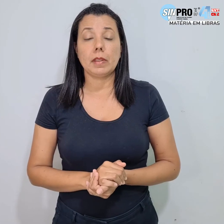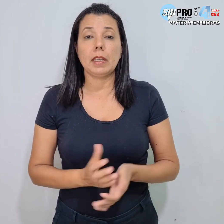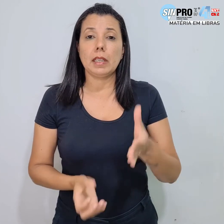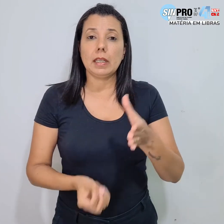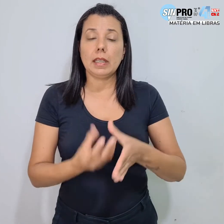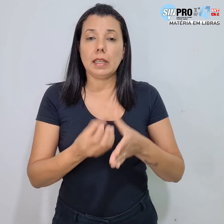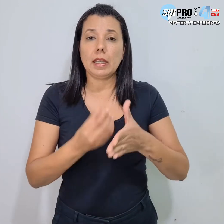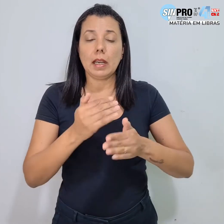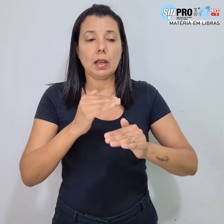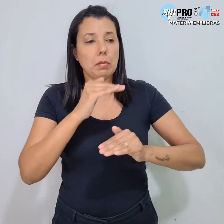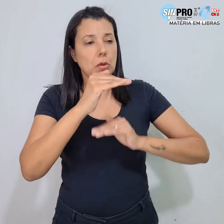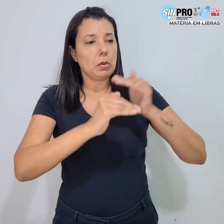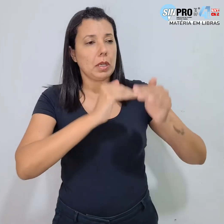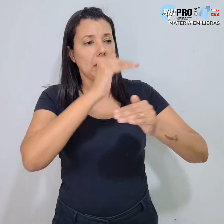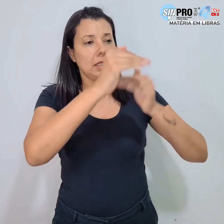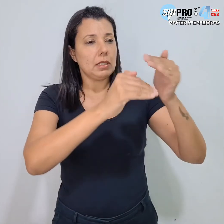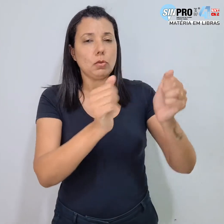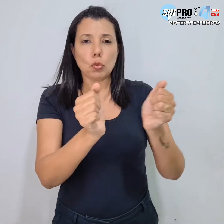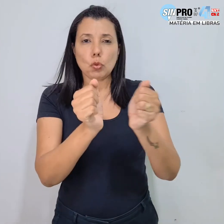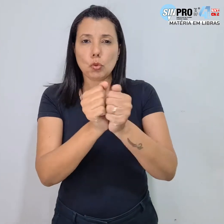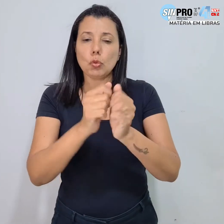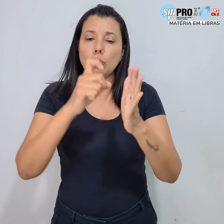estabelecer progressividade justa aos impostos,